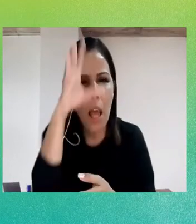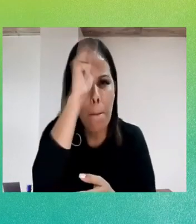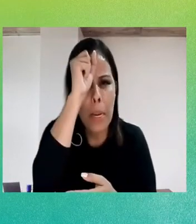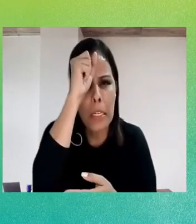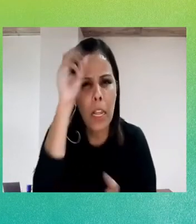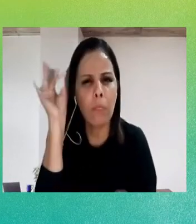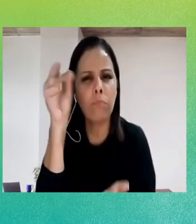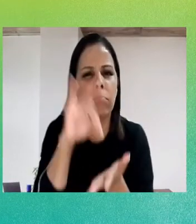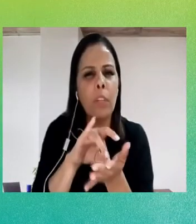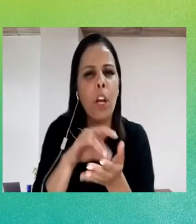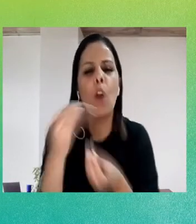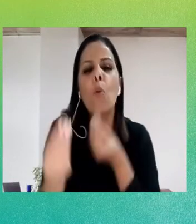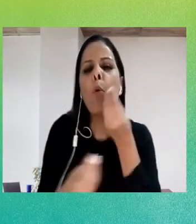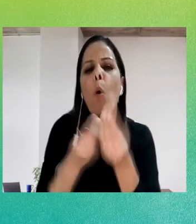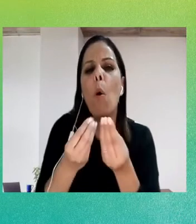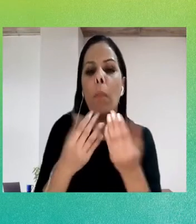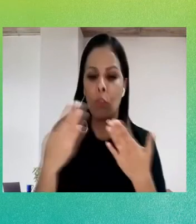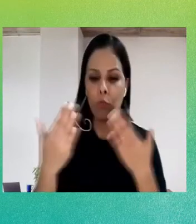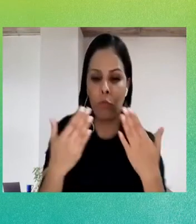línguas?